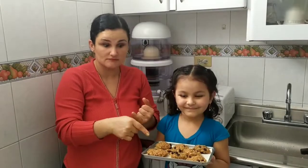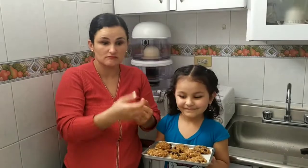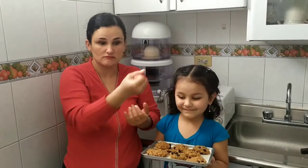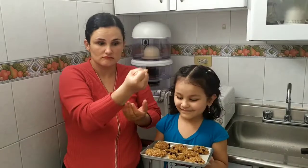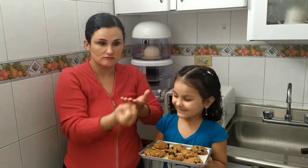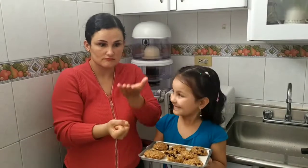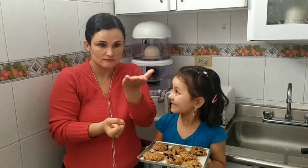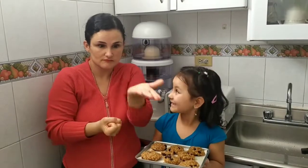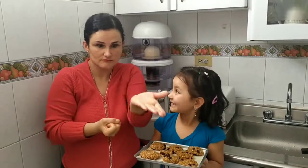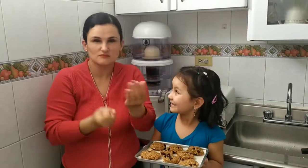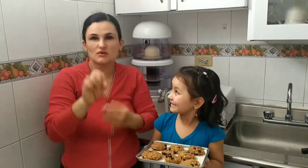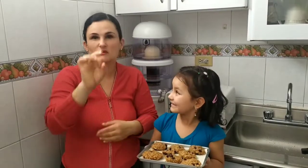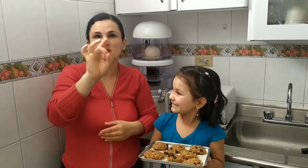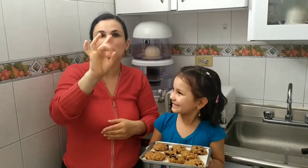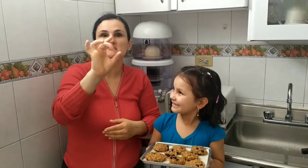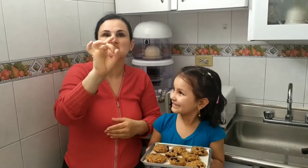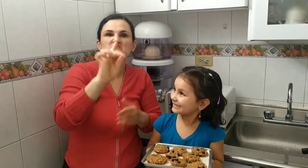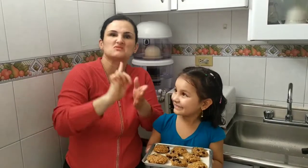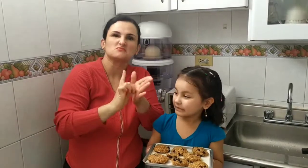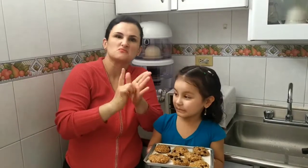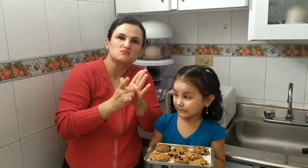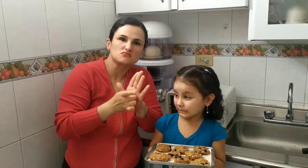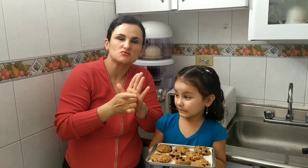Ahora las vamos a meter al horno 15 minutos.